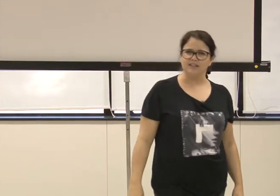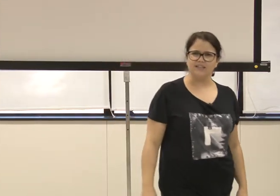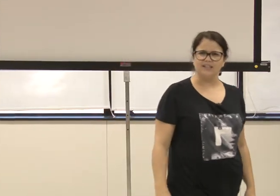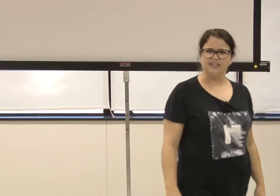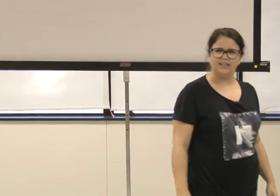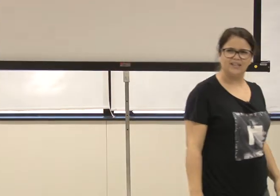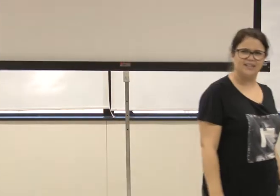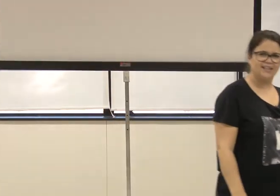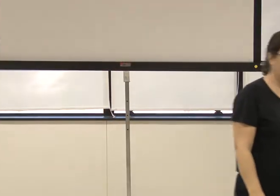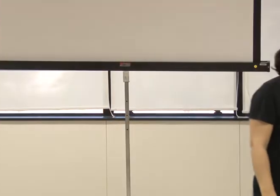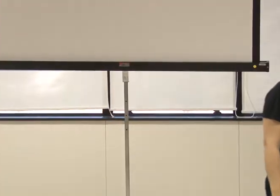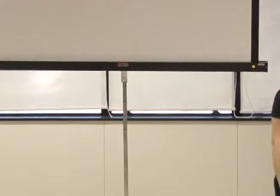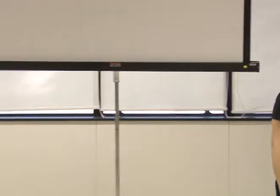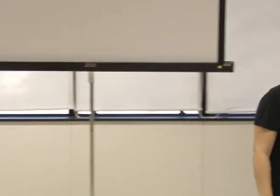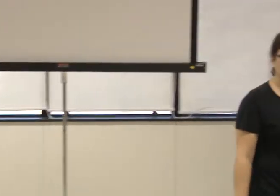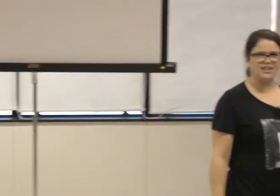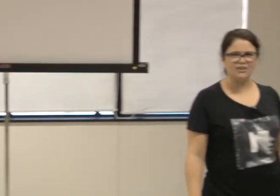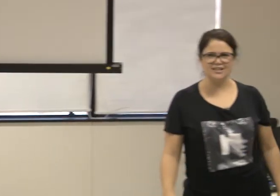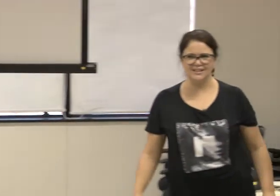Depois de 20 anos. Ah, gente, que coisa triste.